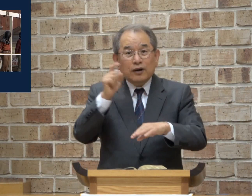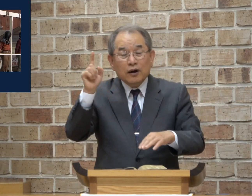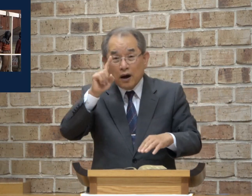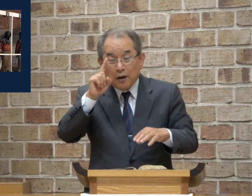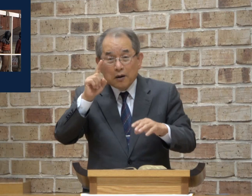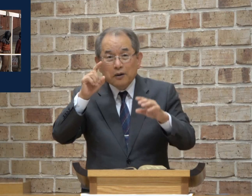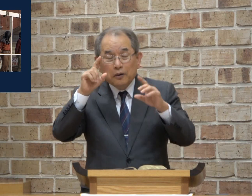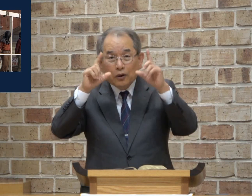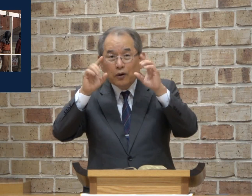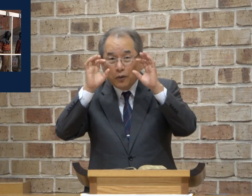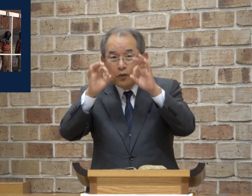마지막으로